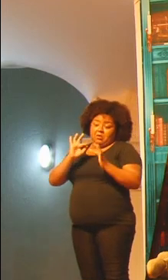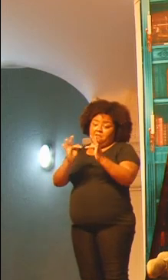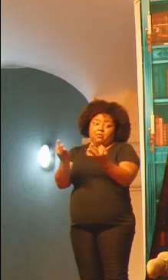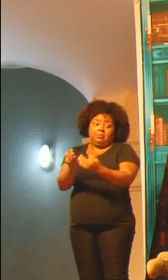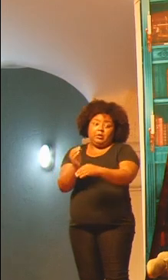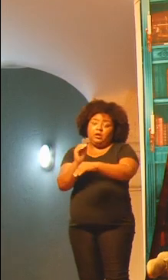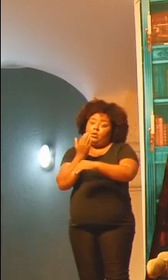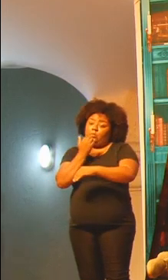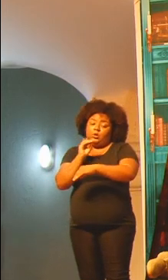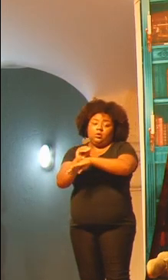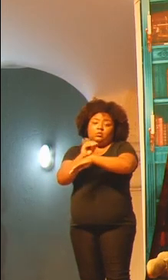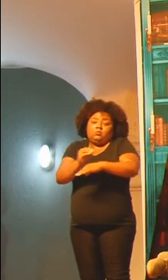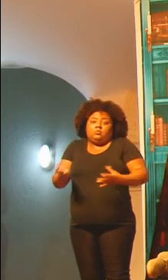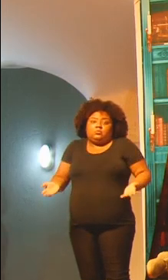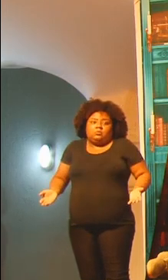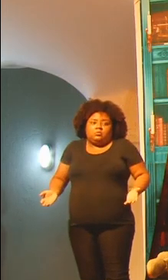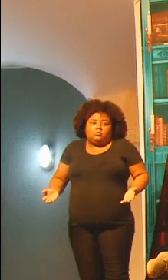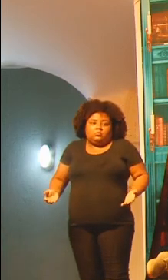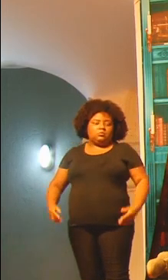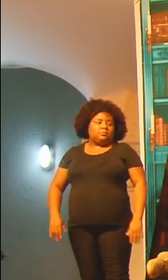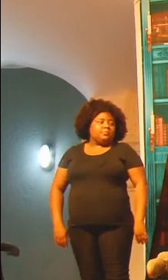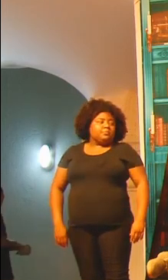sobreviver. Então,